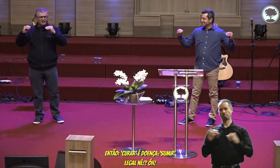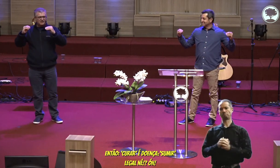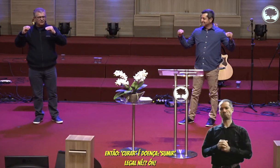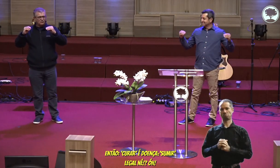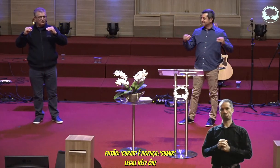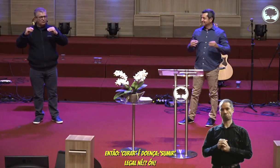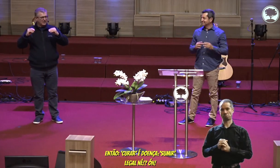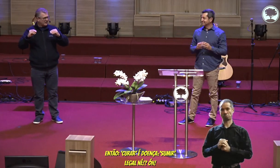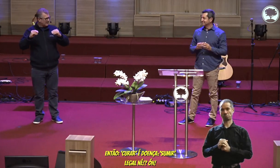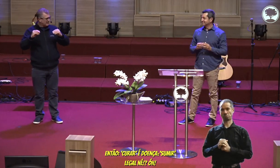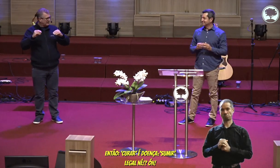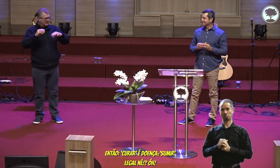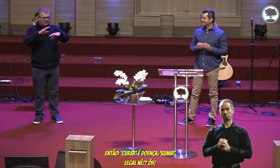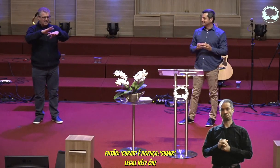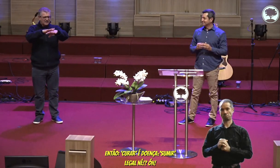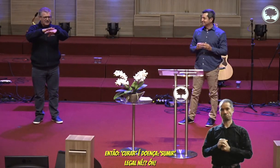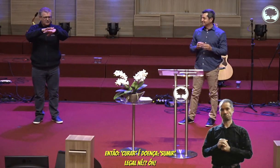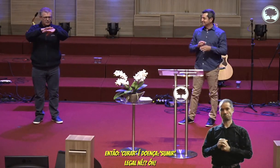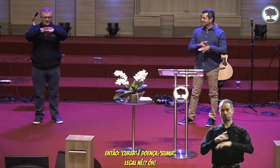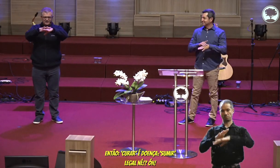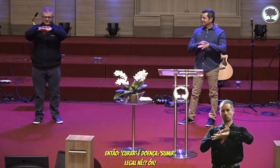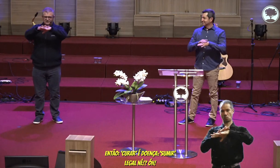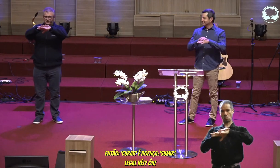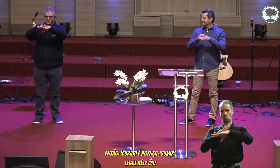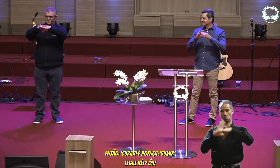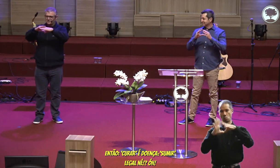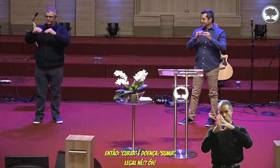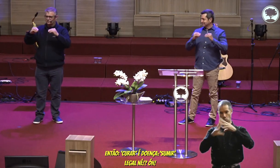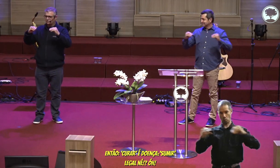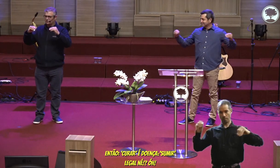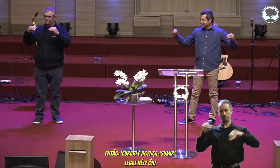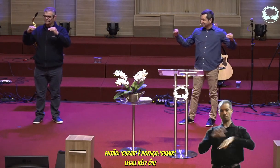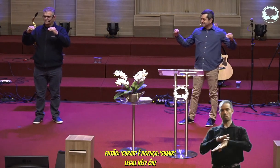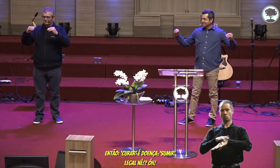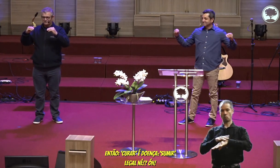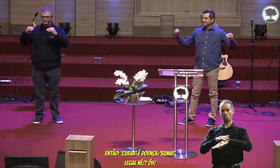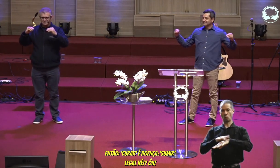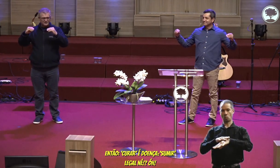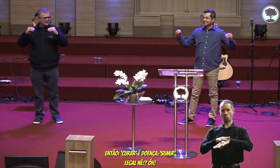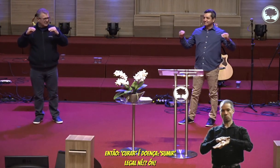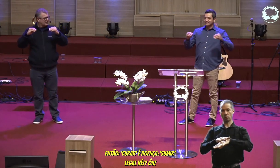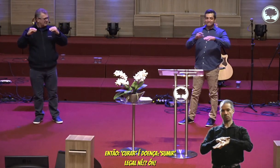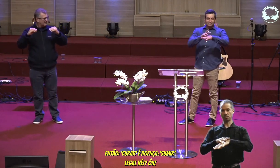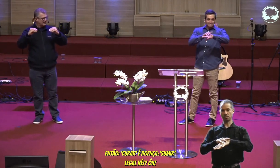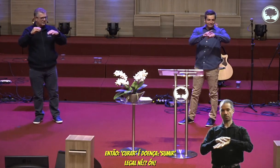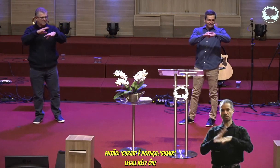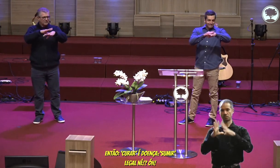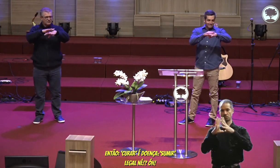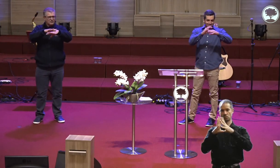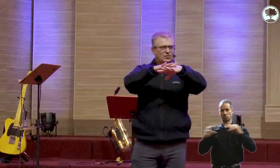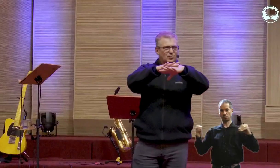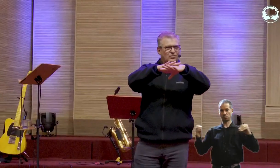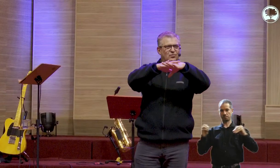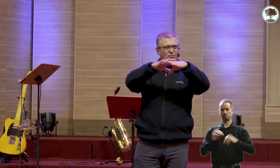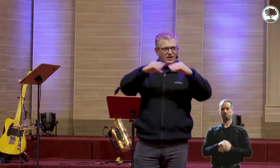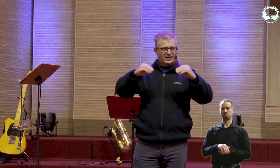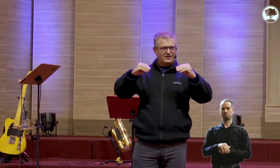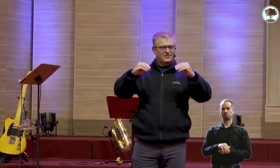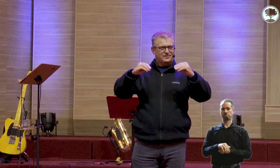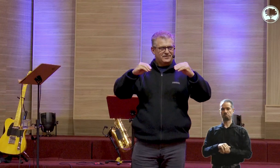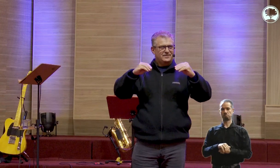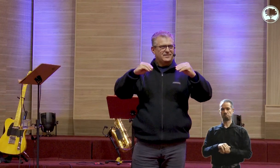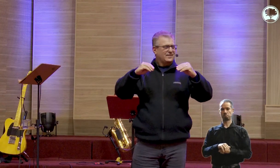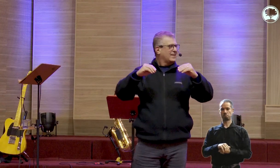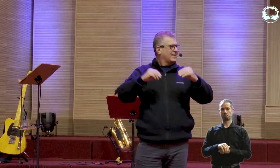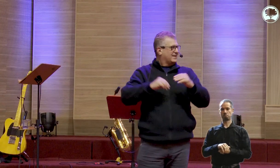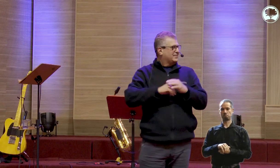Então, curar é doença, sumir. Legal, né? Oi.